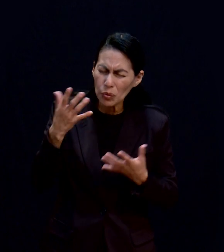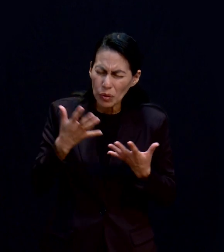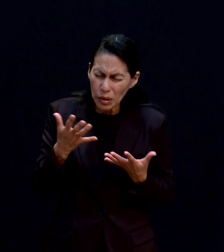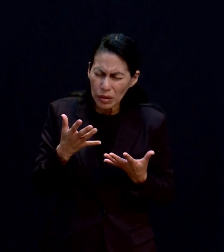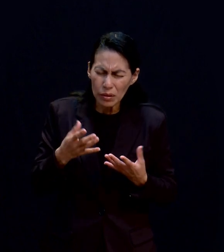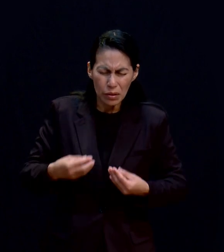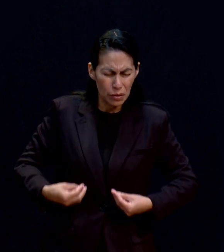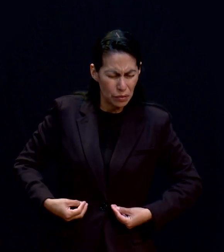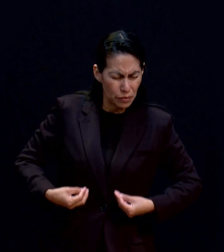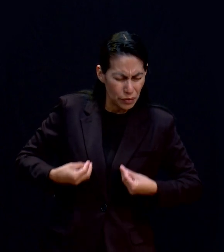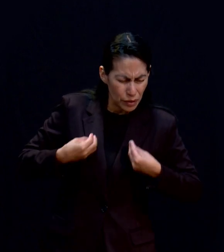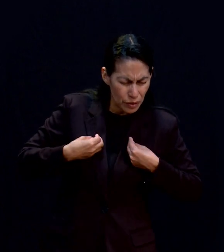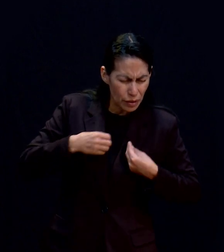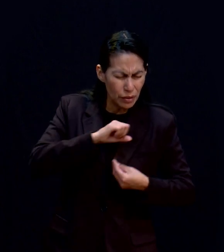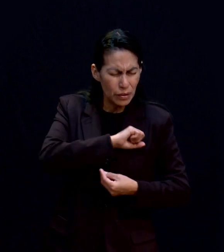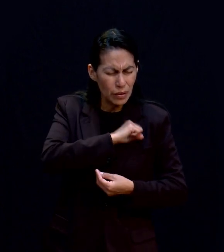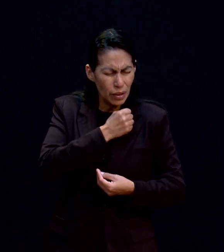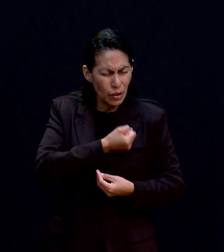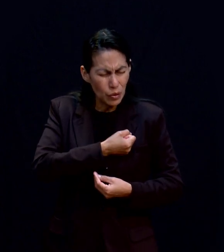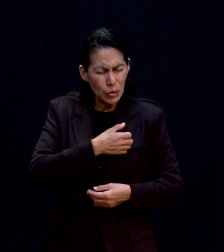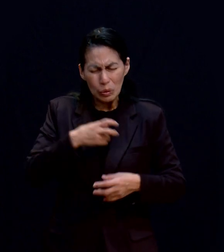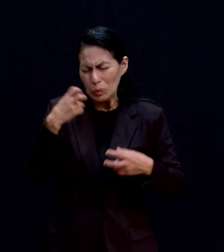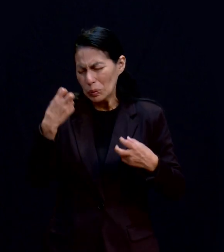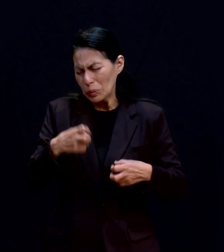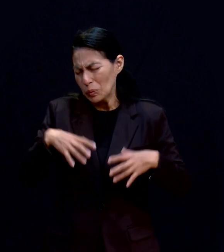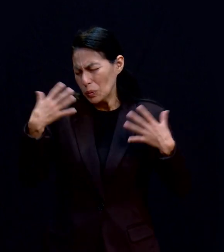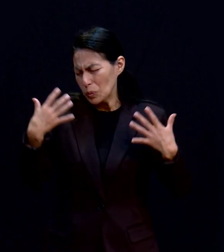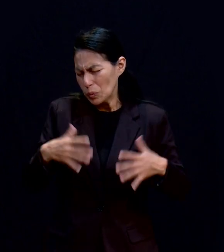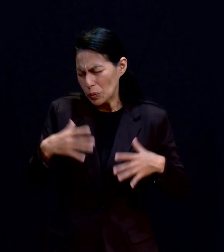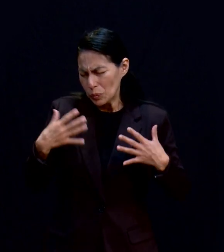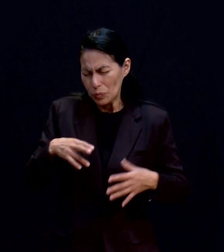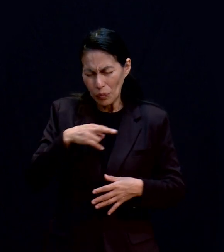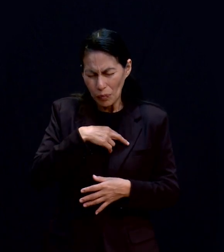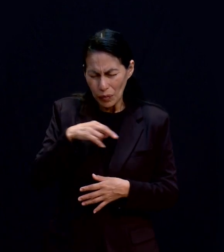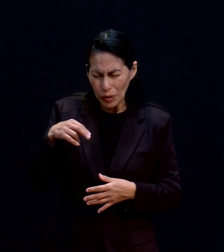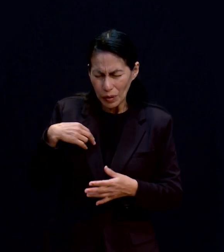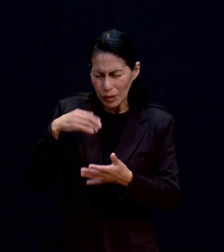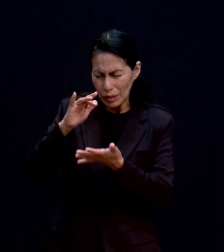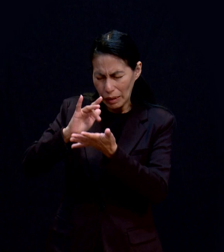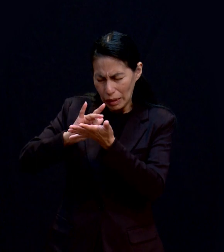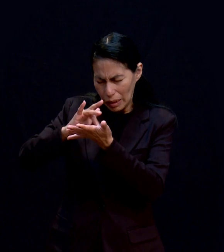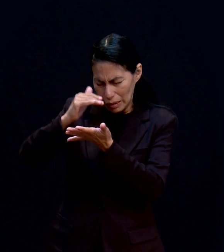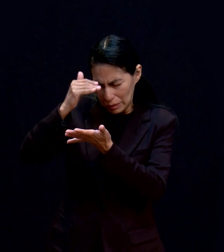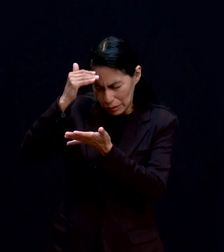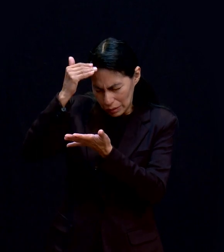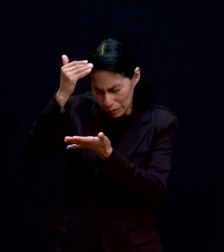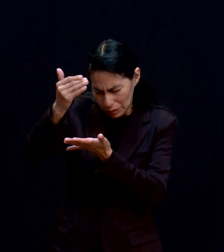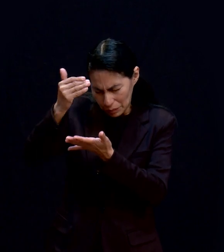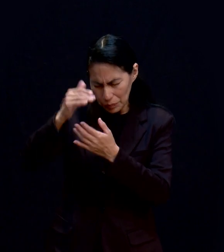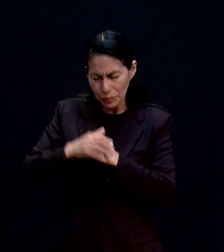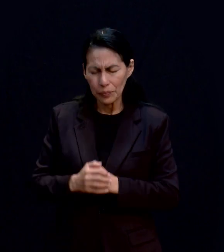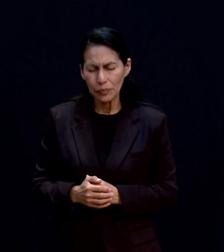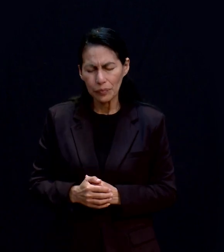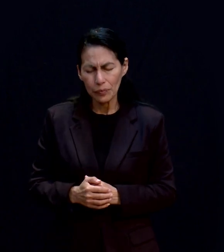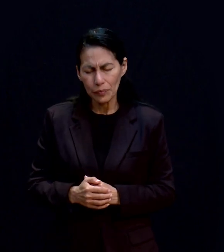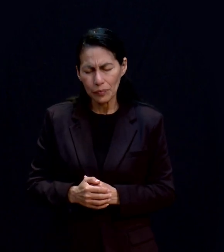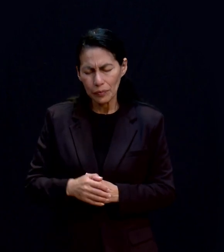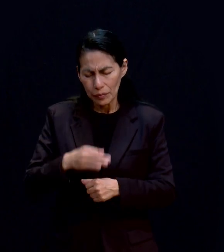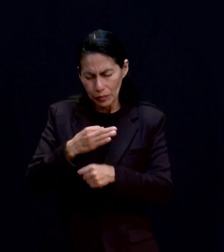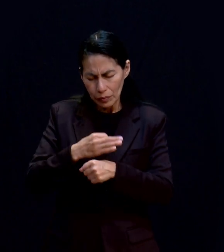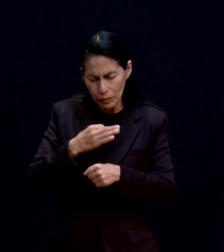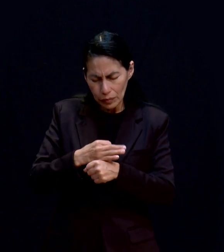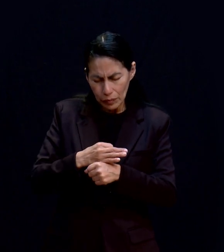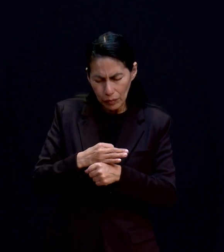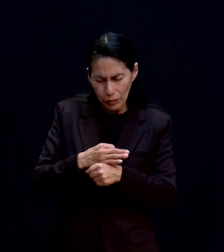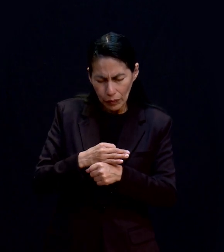el simple hecho de que estemos con vida y salud te lo agradecemos inmensamente padre pero hoy